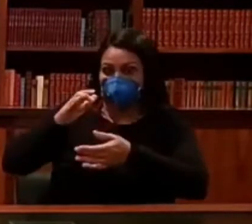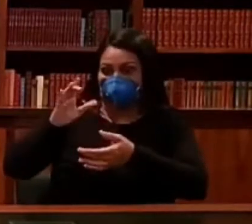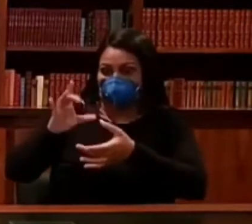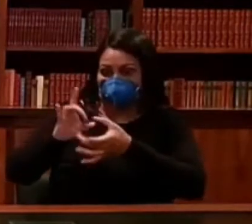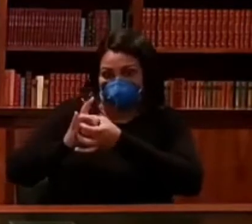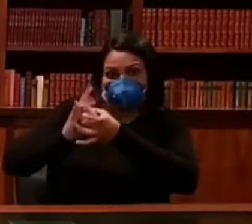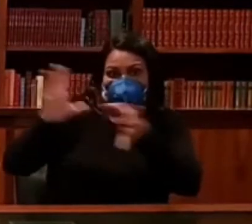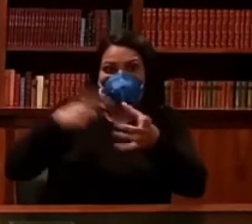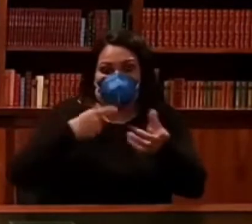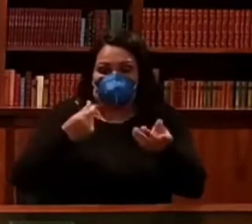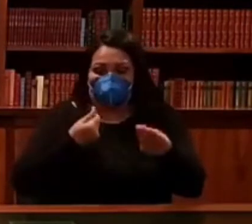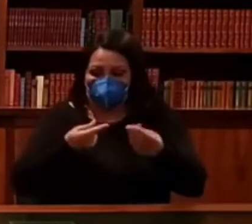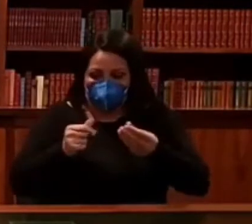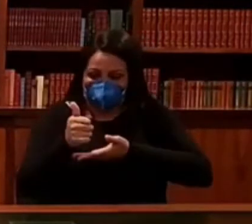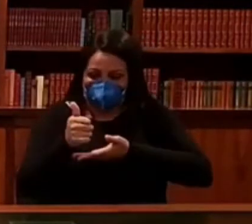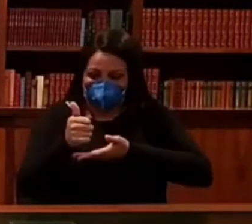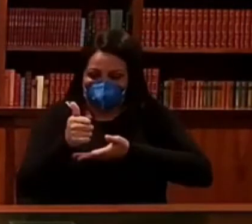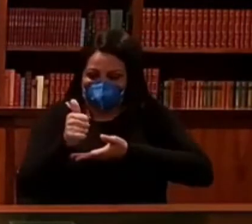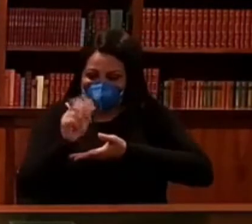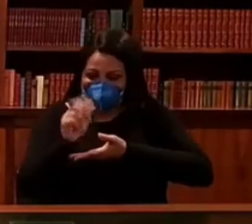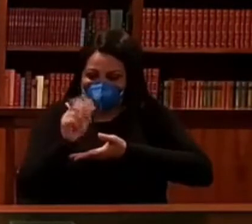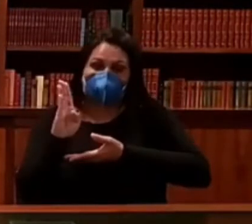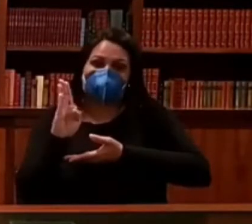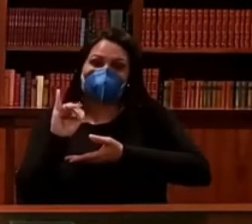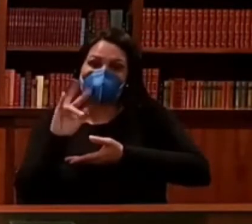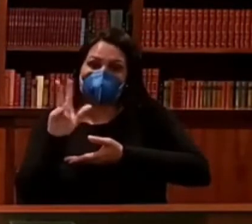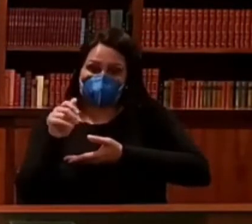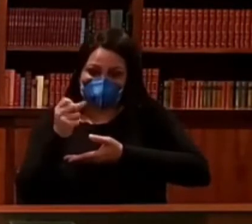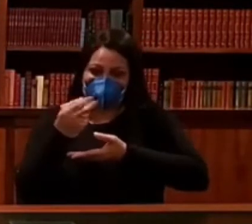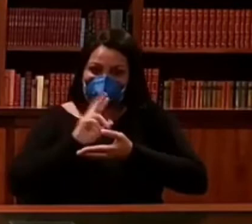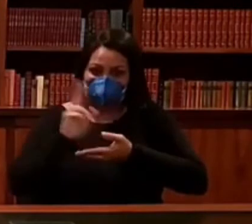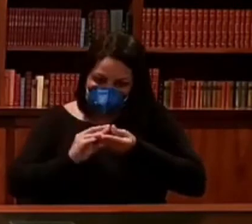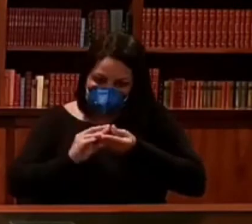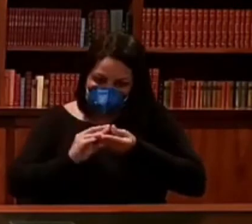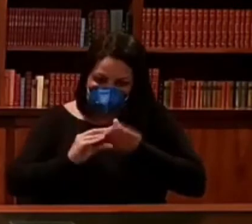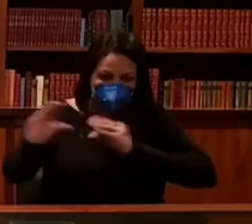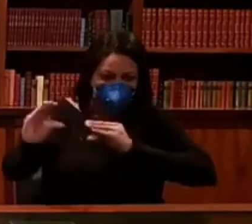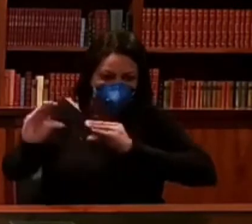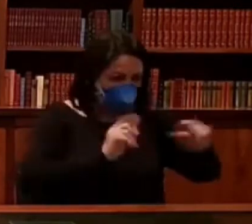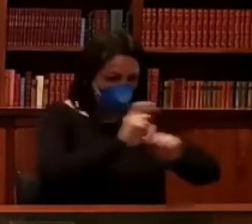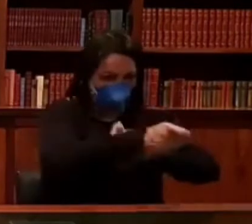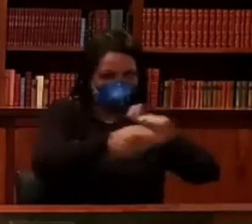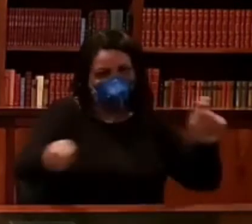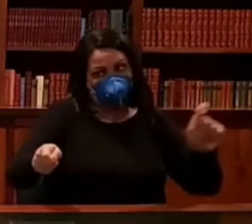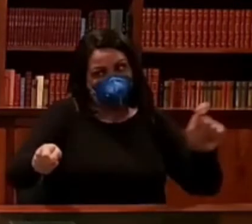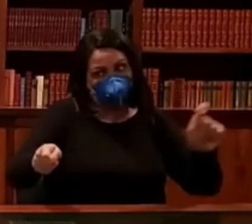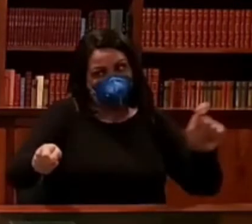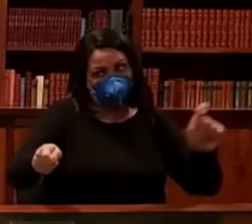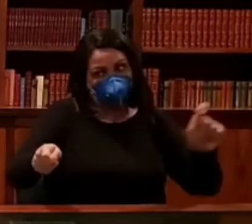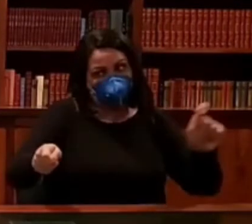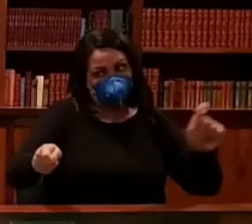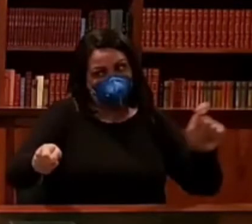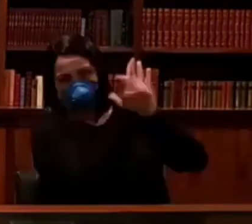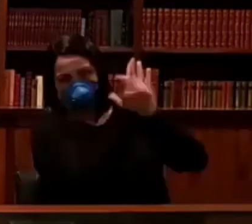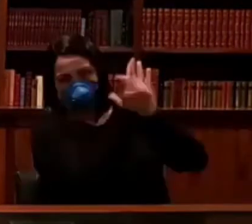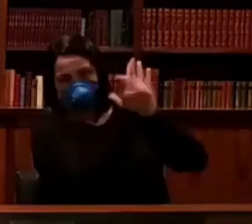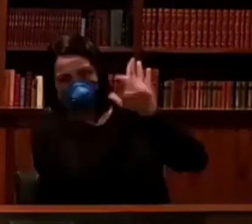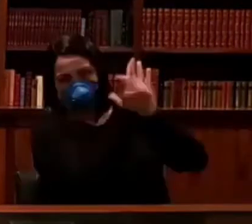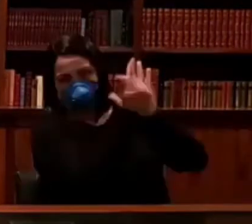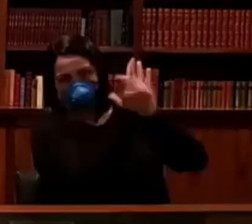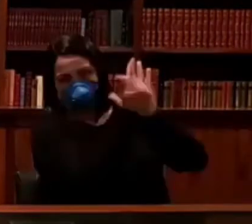15 bilhões de reais ou não. É um recado que foi dado. Deixar bem claro aqui. Eu tenho que